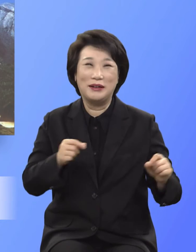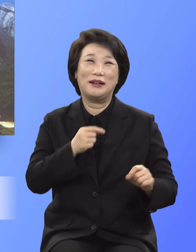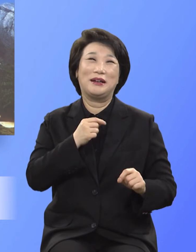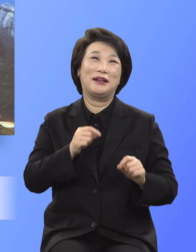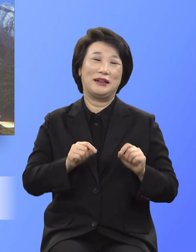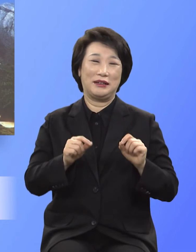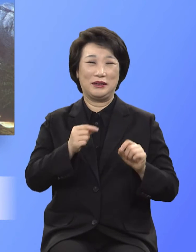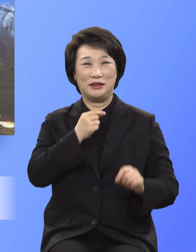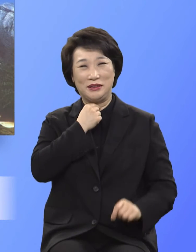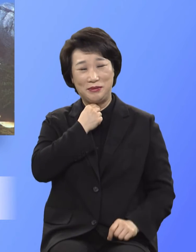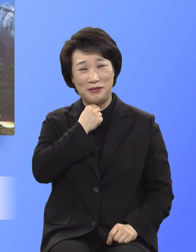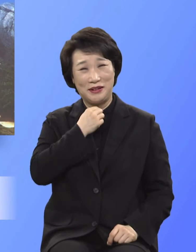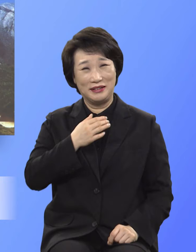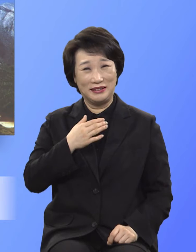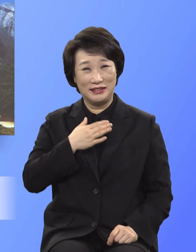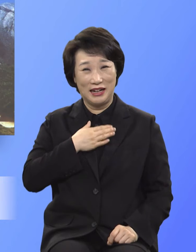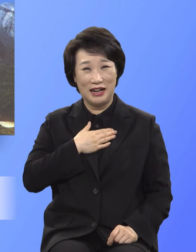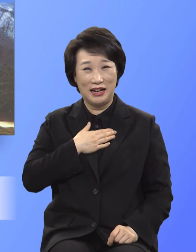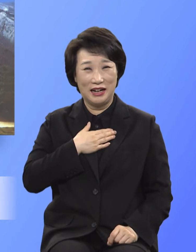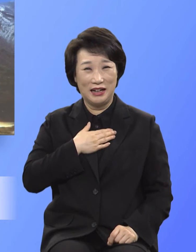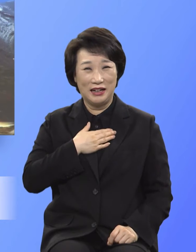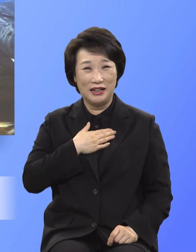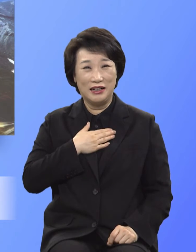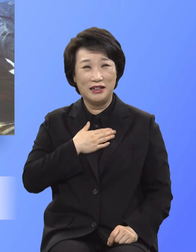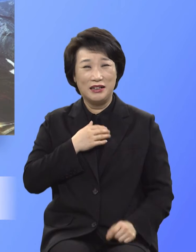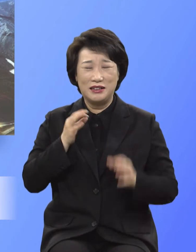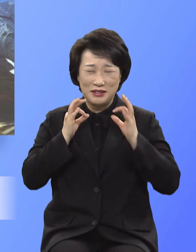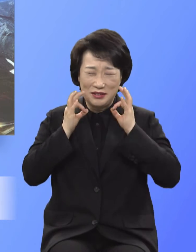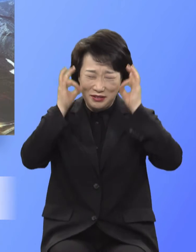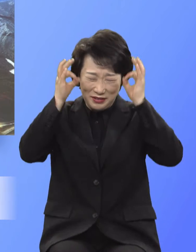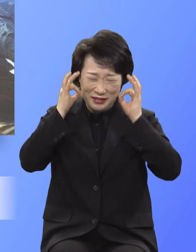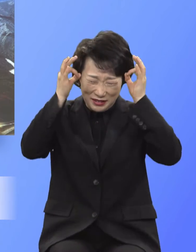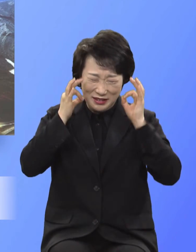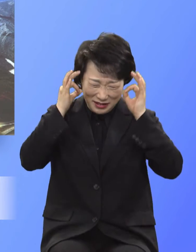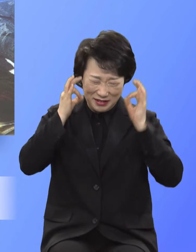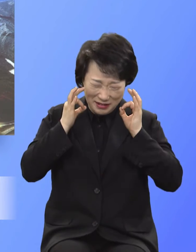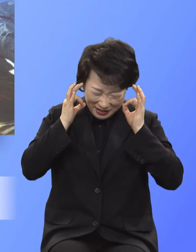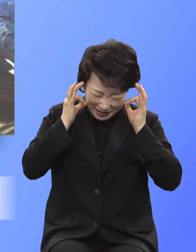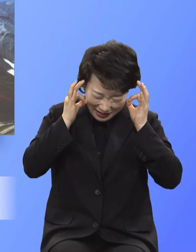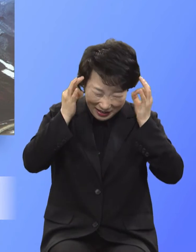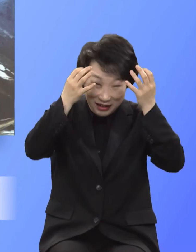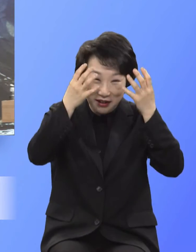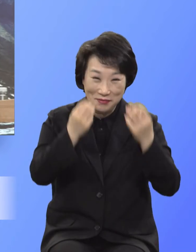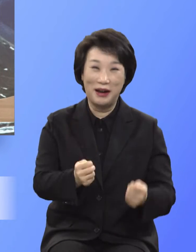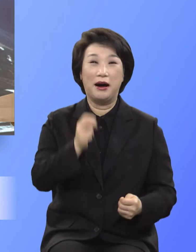살아보려고 얼마나 많은 노력을 기울이며